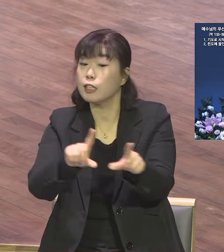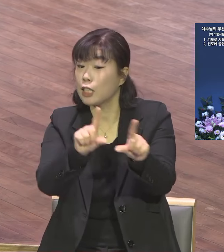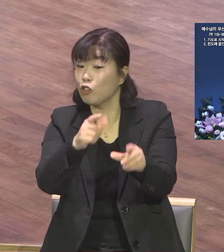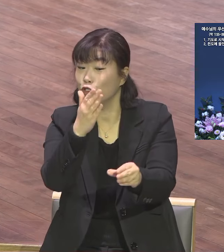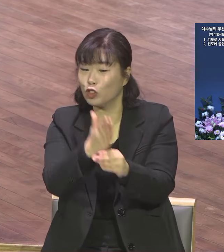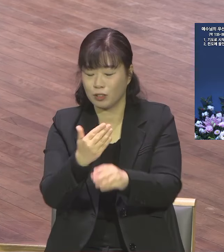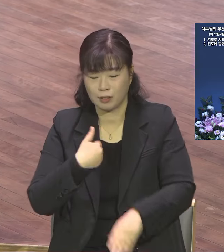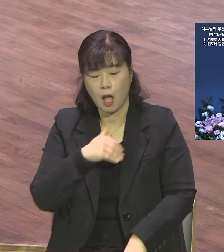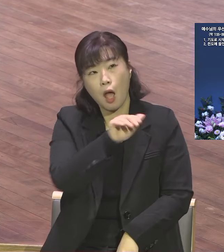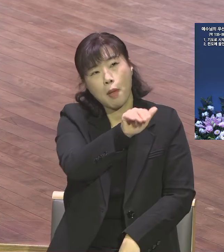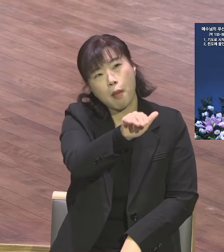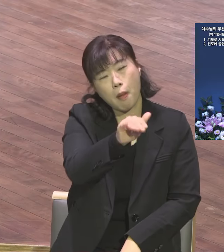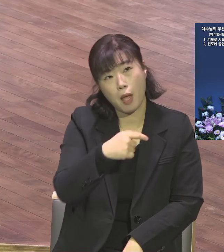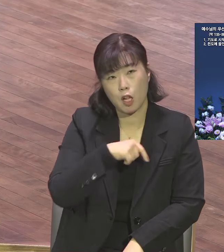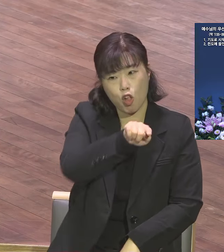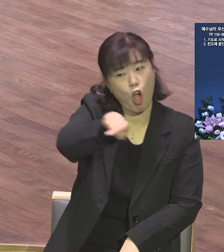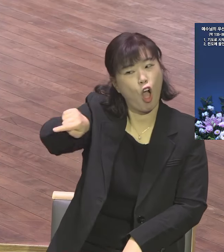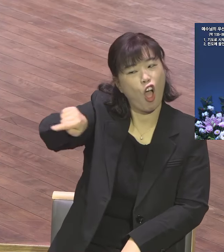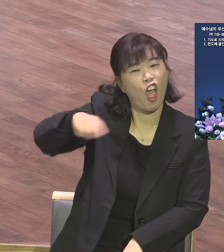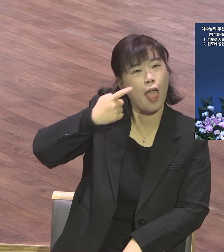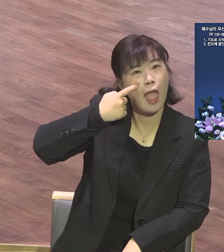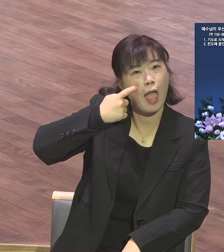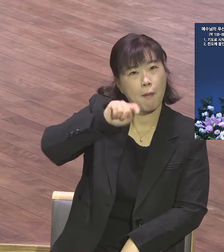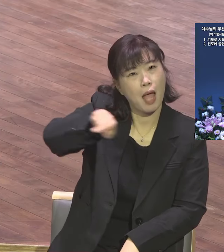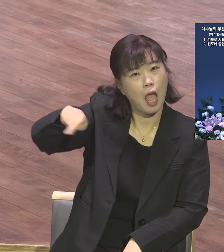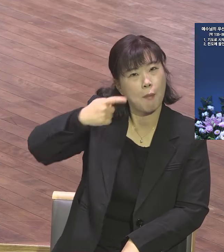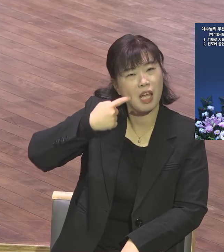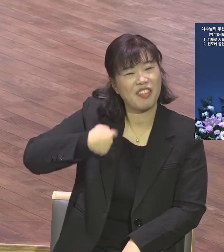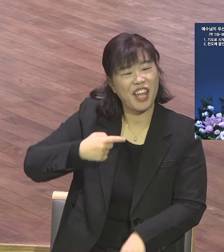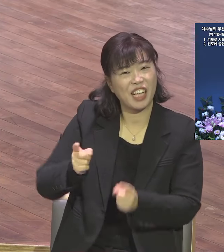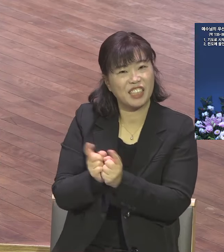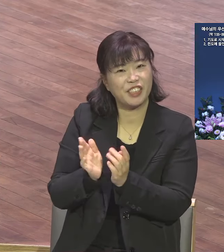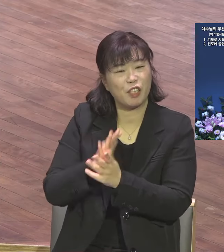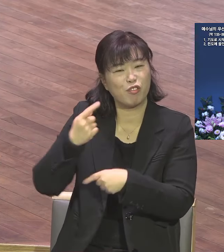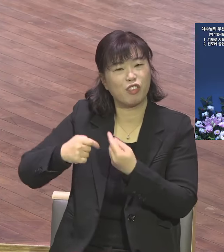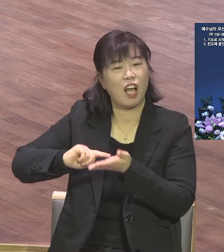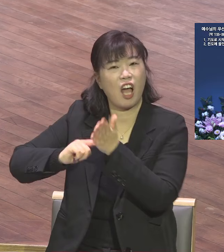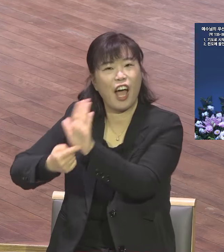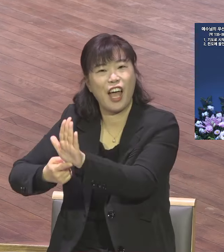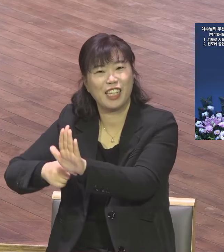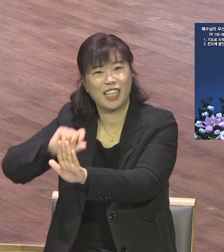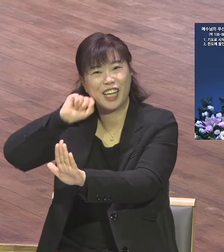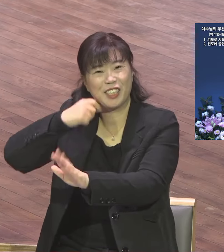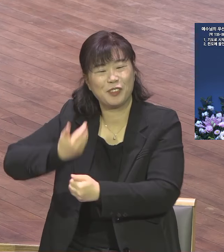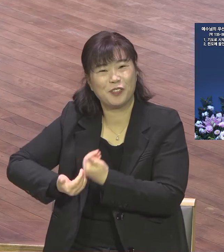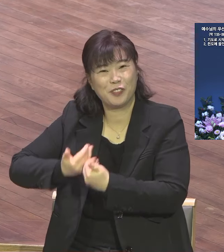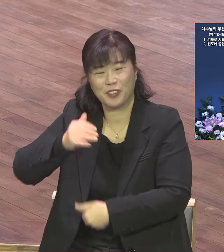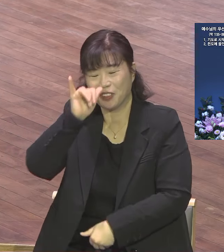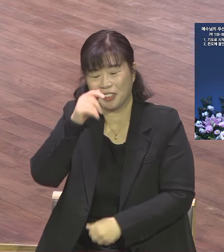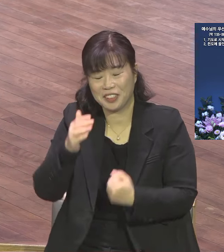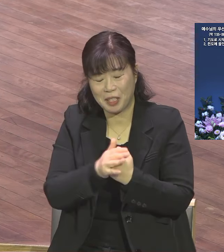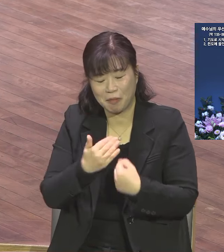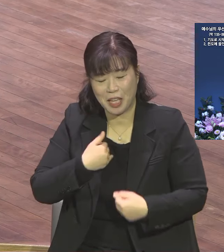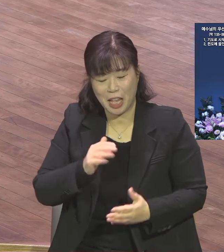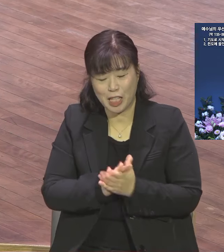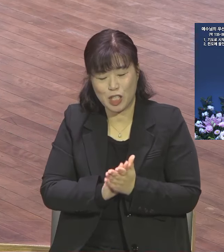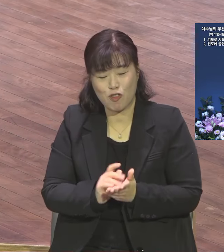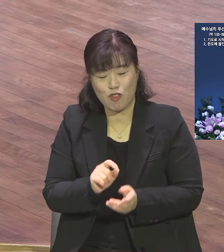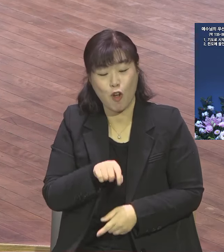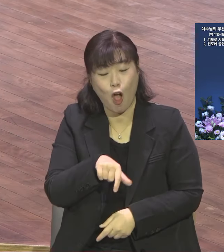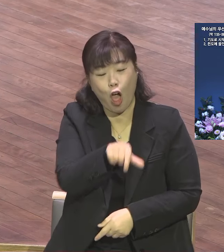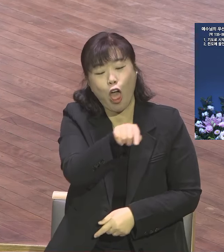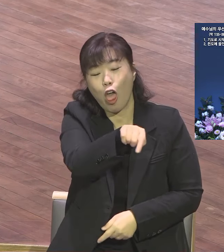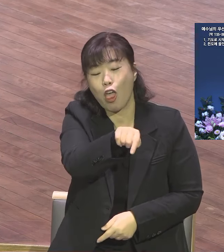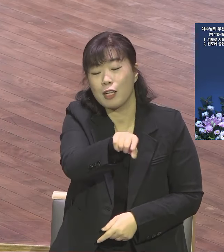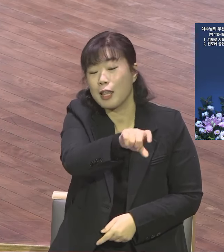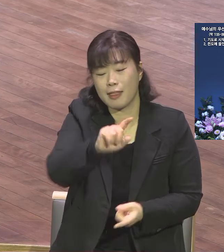사람 너무 힘들어 한다. 뭔가 자기 부모들이 예수를 안 믿어 구원 못 받으면 나이 들었는데 지옥 가면 안 되니까, 그러니까 네가